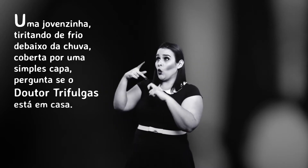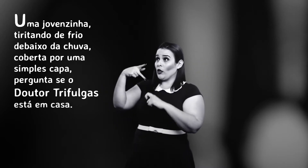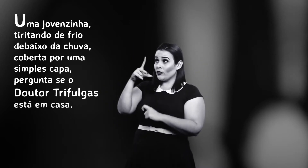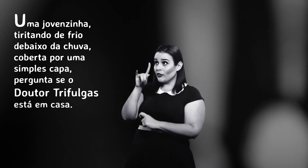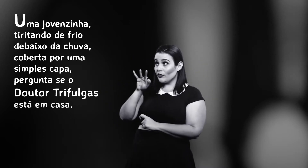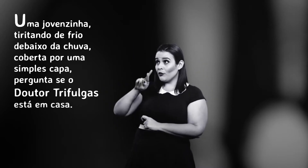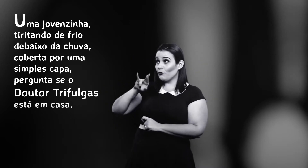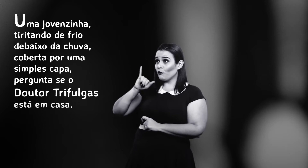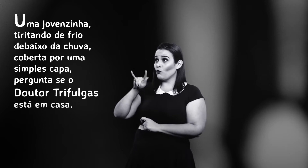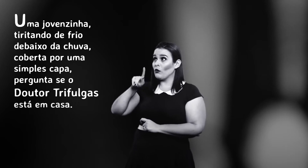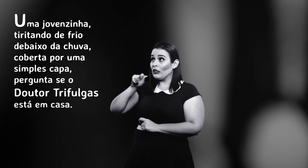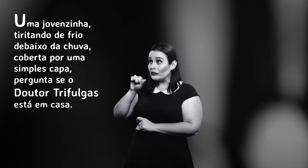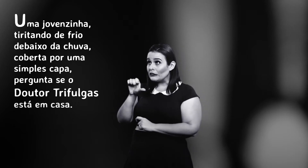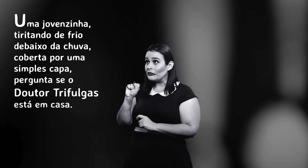está em casa.